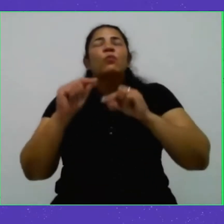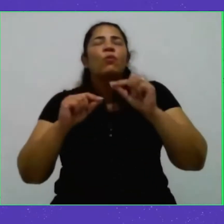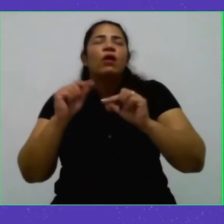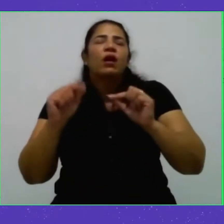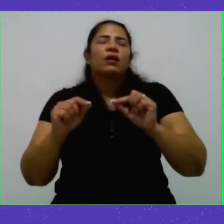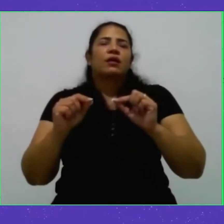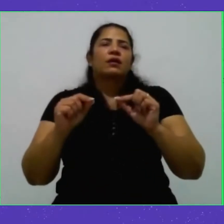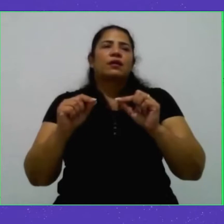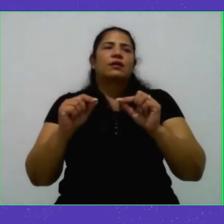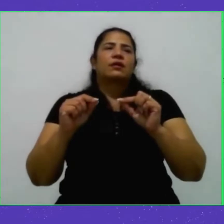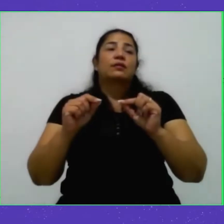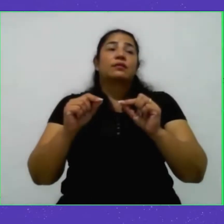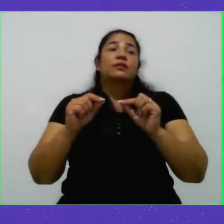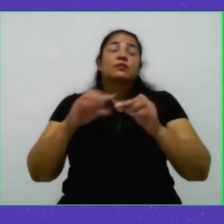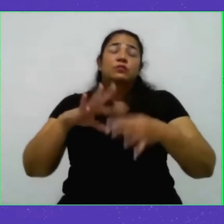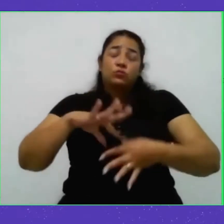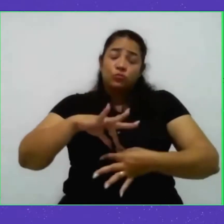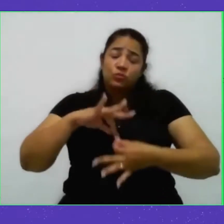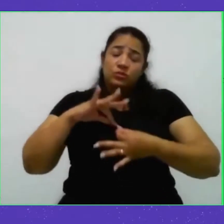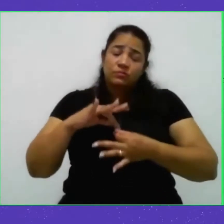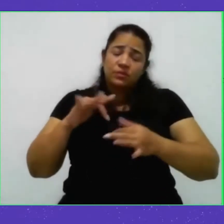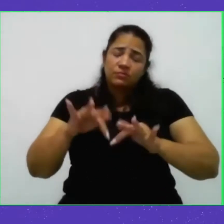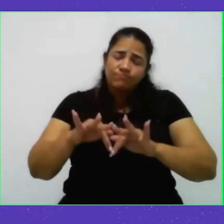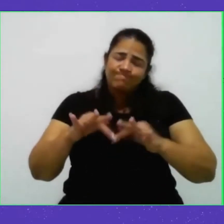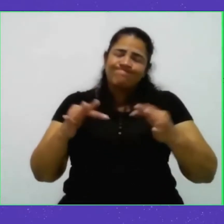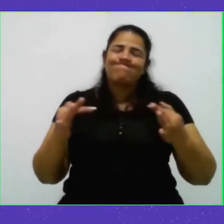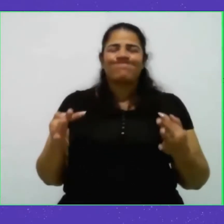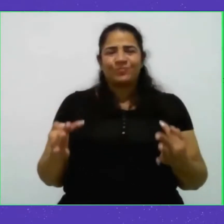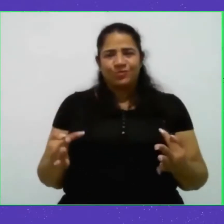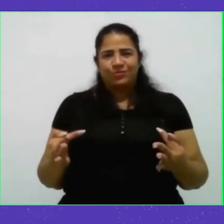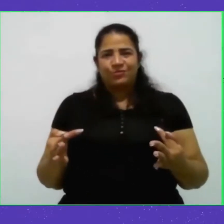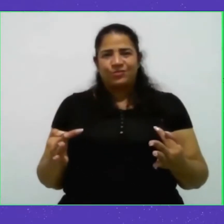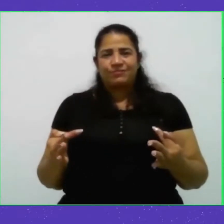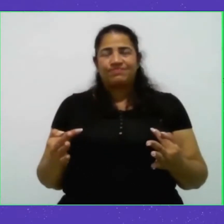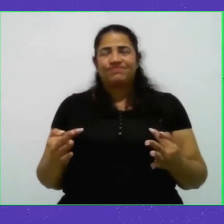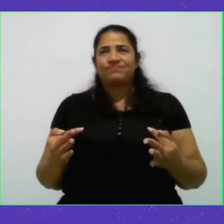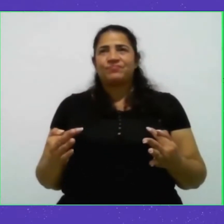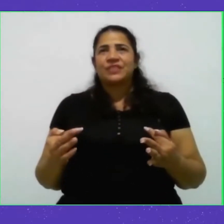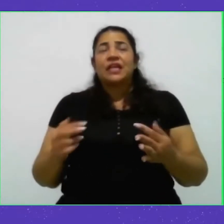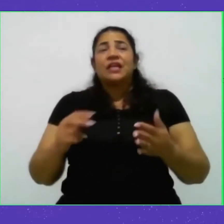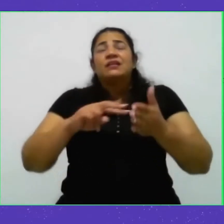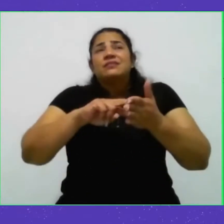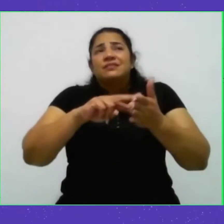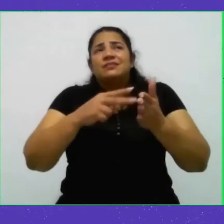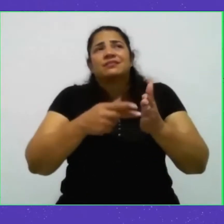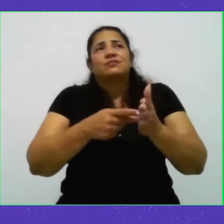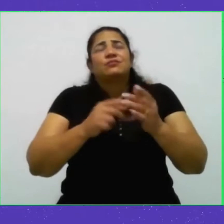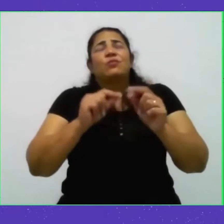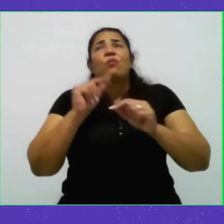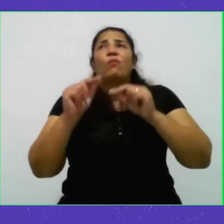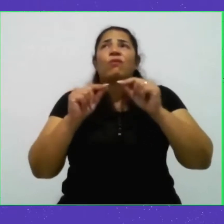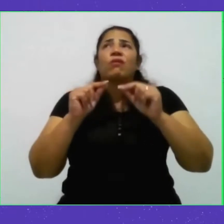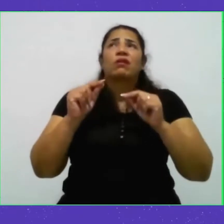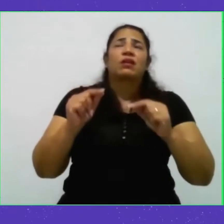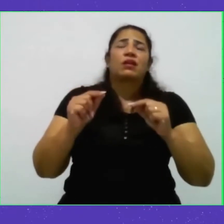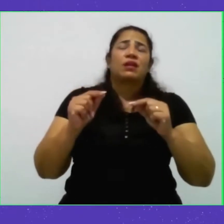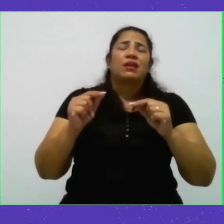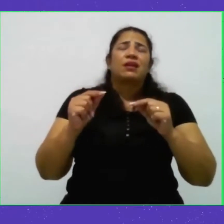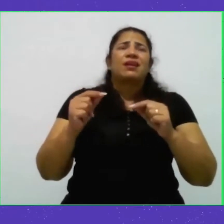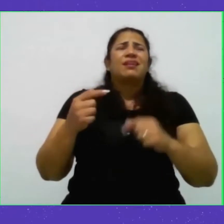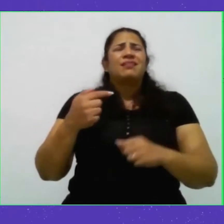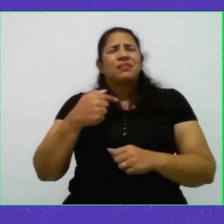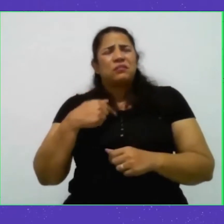que significa isso? Significa que eu preciso me esvaziar. Eu e você estamos cheios de